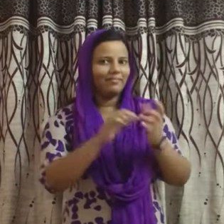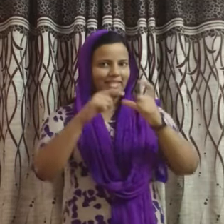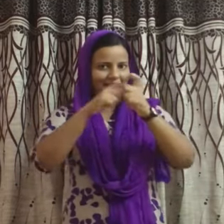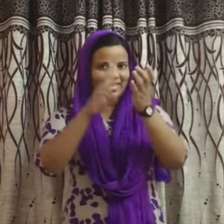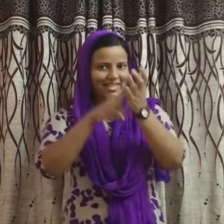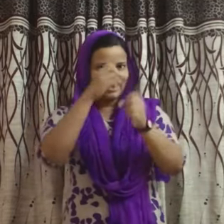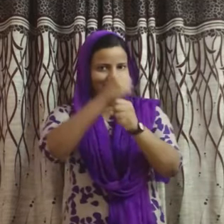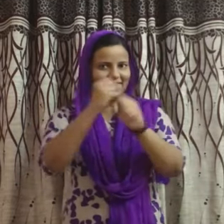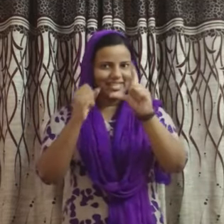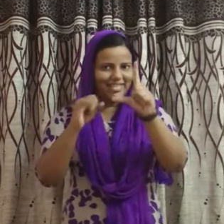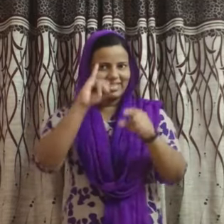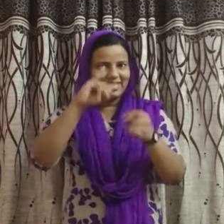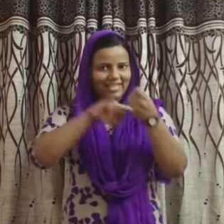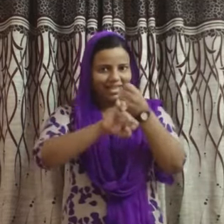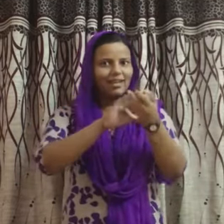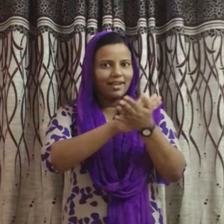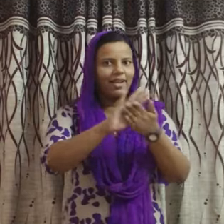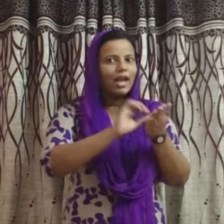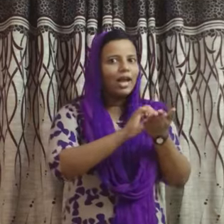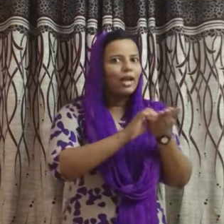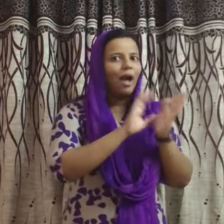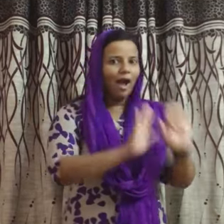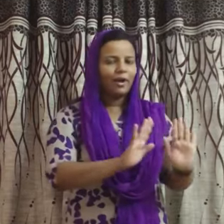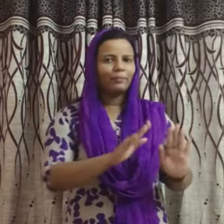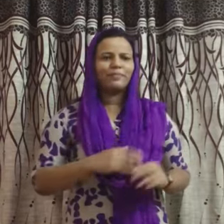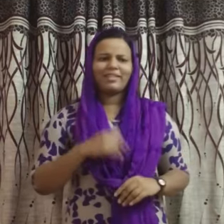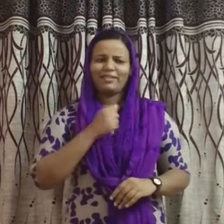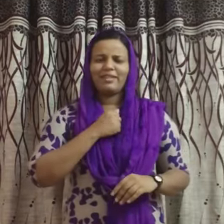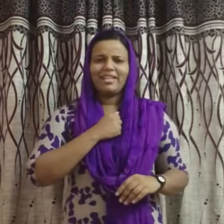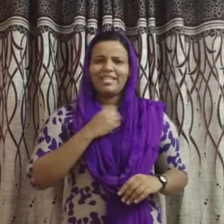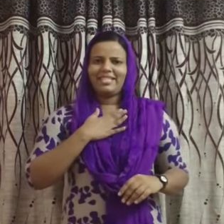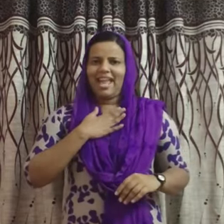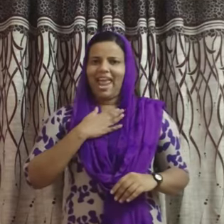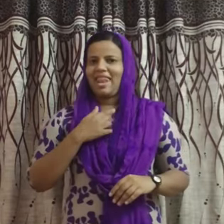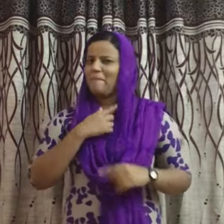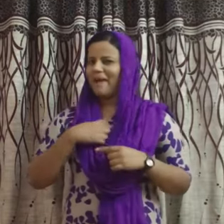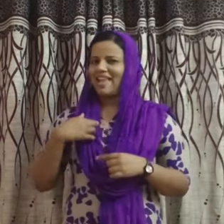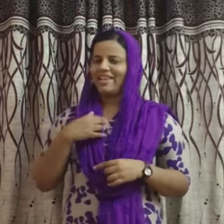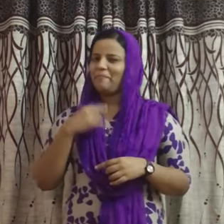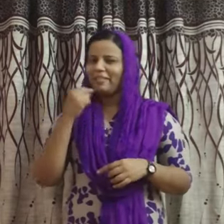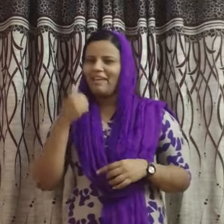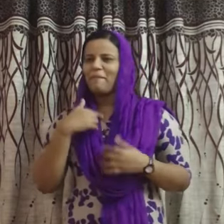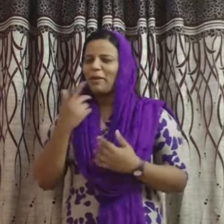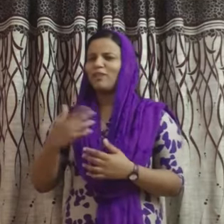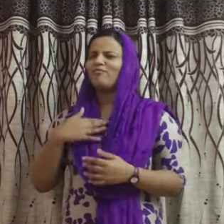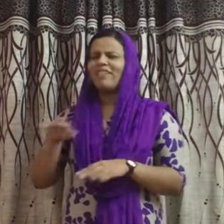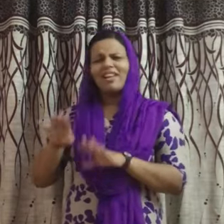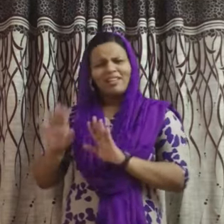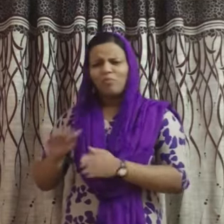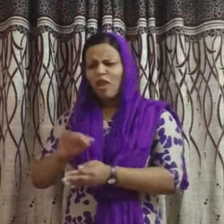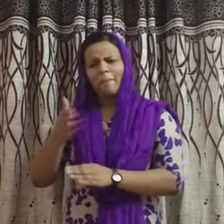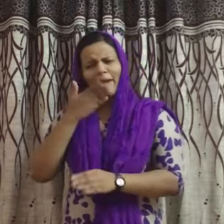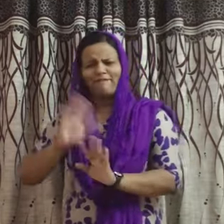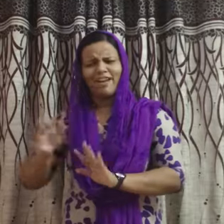എടുത്തോളാം പറഞ്ഞാൽ അതിൻ്റെ അർത്ഥമാണ്. ഇപ്പം ഞാൻ ഇടയ്ക്ക് ഭാര്യയോട് പറയും നീ റെസ്റ്റ് എടുത്താട്ടെ, അല്ലെങ്കിൽ നമ്മൾ കുഞ്ഞുങ്ങളോട് പറയും ഇനി നിങ്ങൾ പഠിക്കണ്ട, നിങ്ങൾ റെസ്റ്റ് എടുക്കും. ഐ